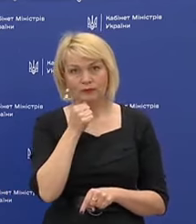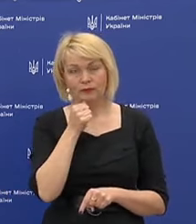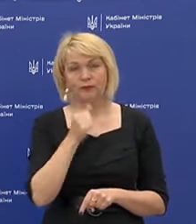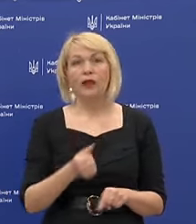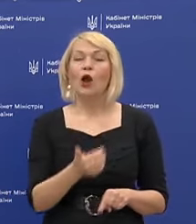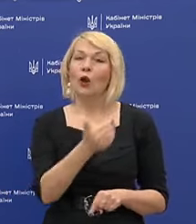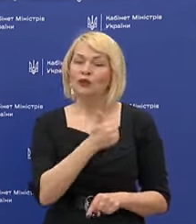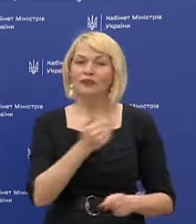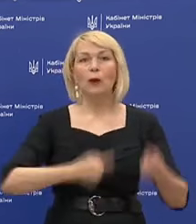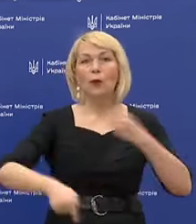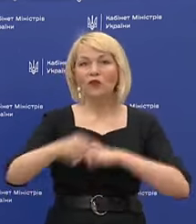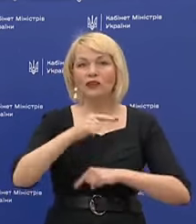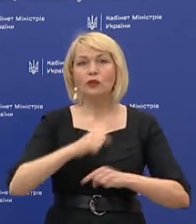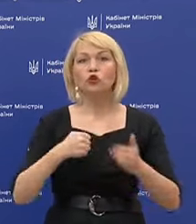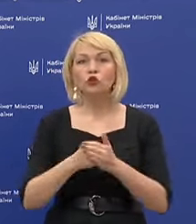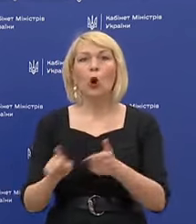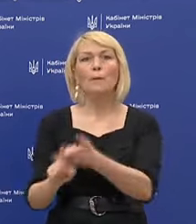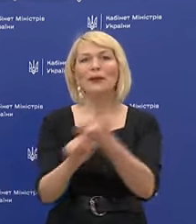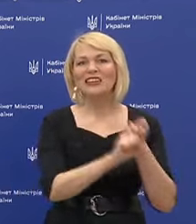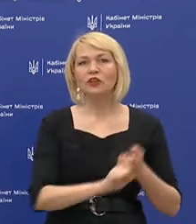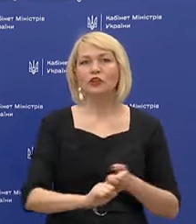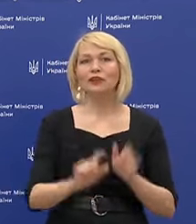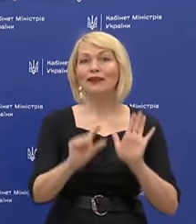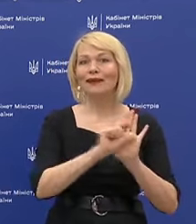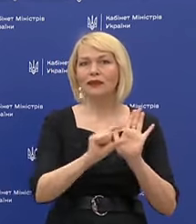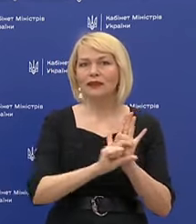Також хотів би ще повернутися до епідеміологічних критеріїв,